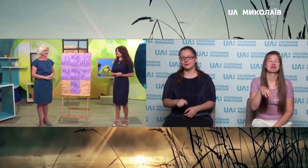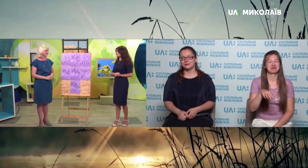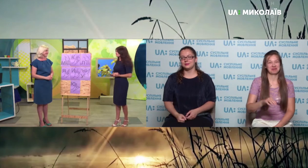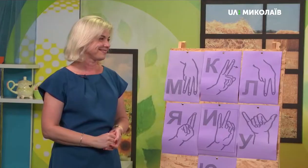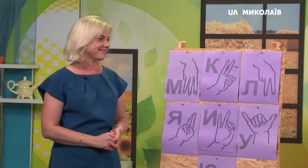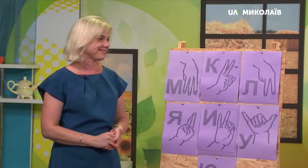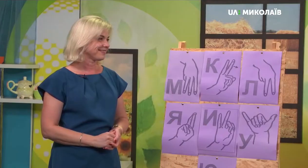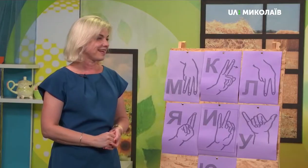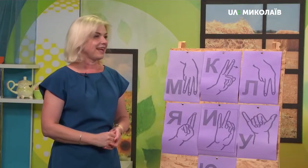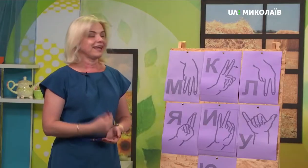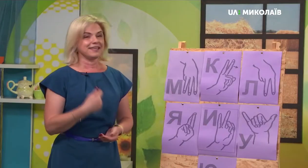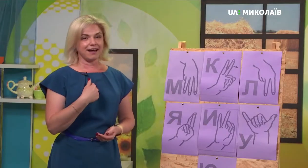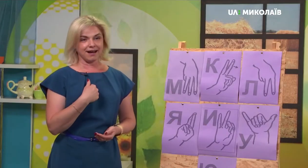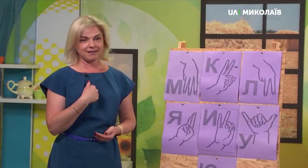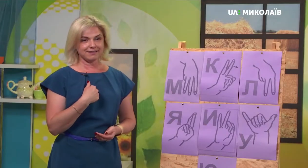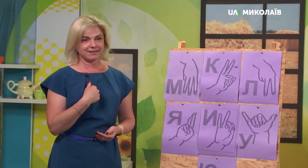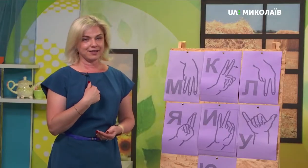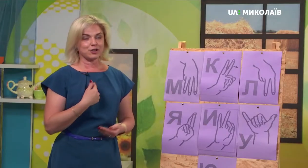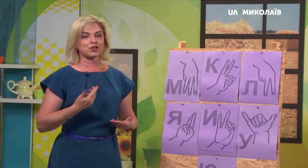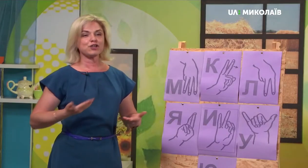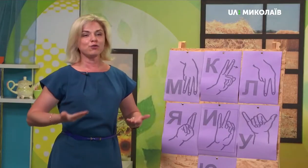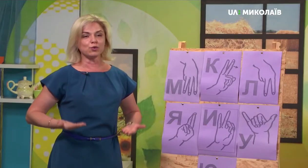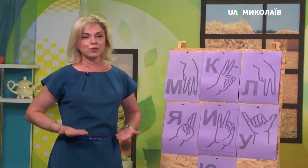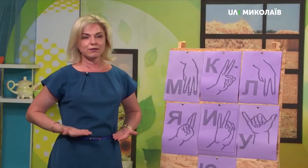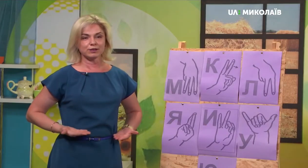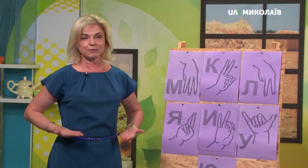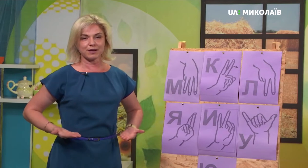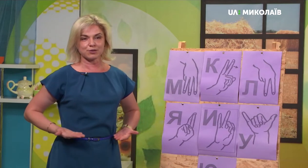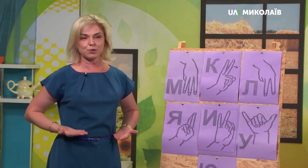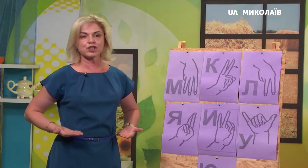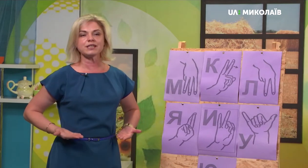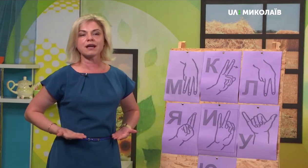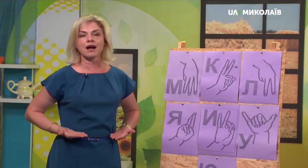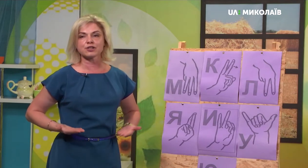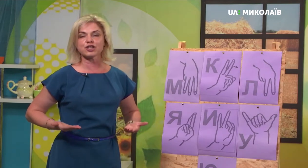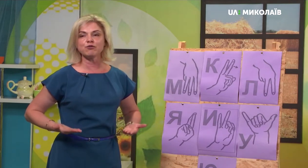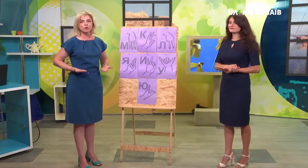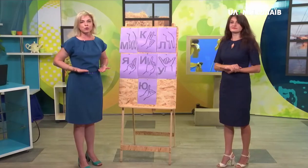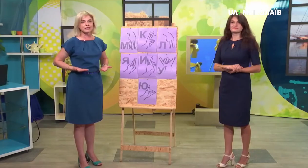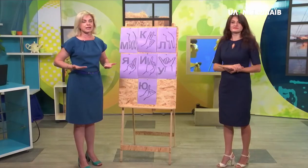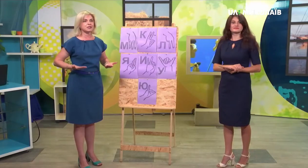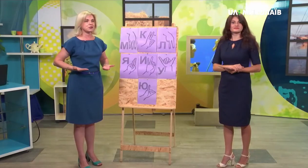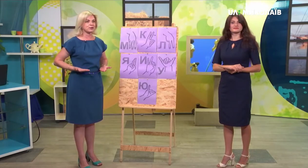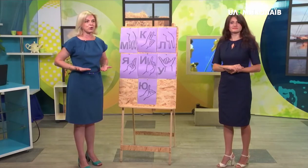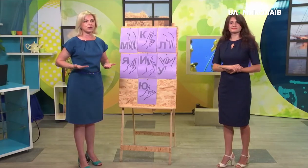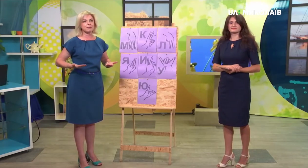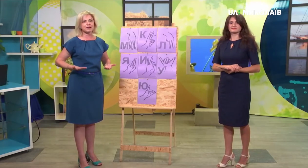живу в Миколаєві? Я живу, отак показуємо, життя, живу, це і дієслово, і